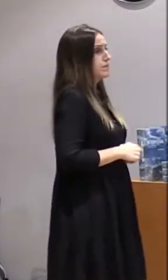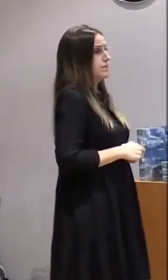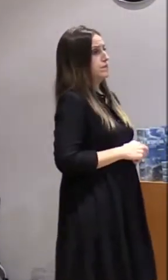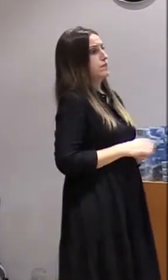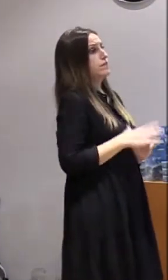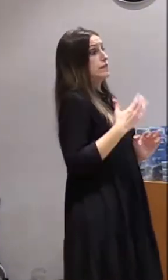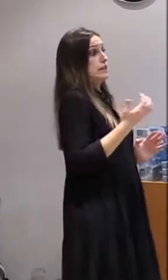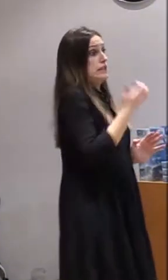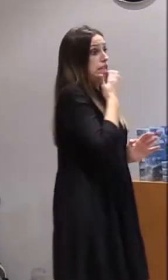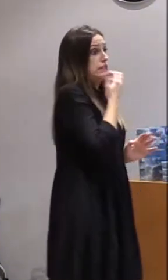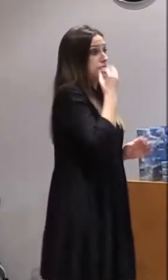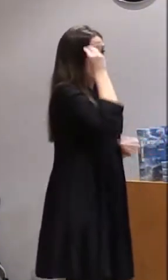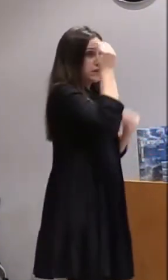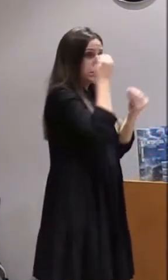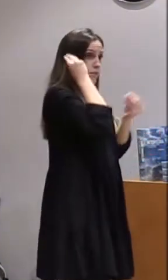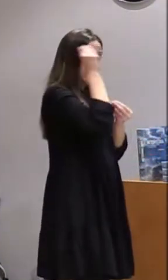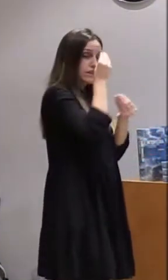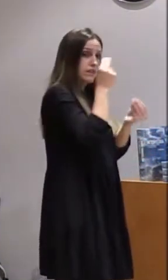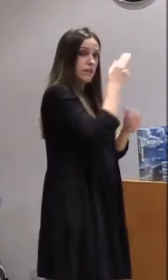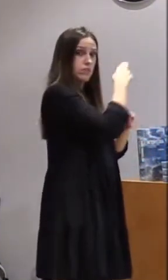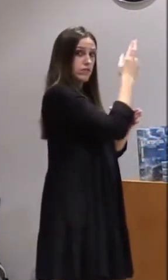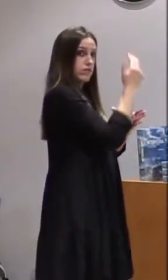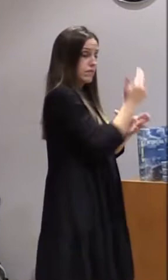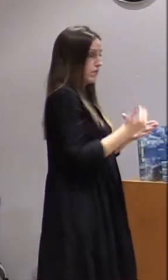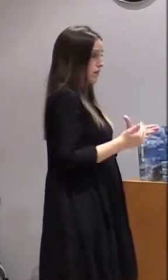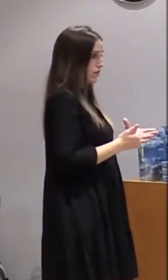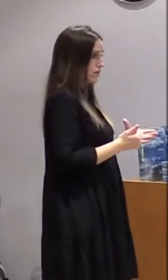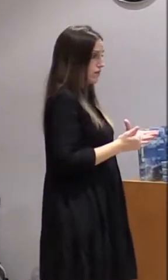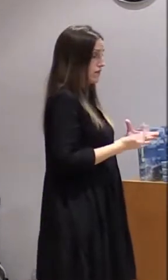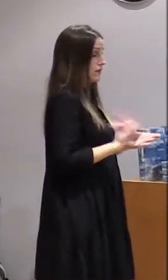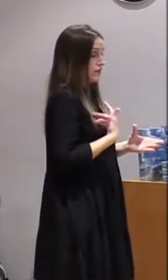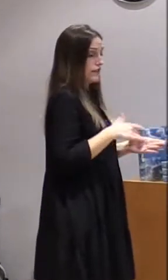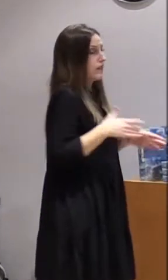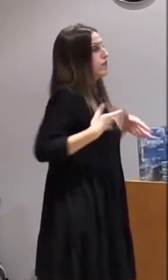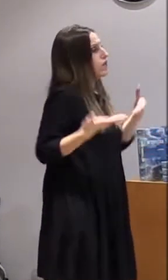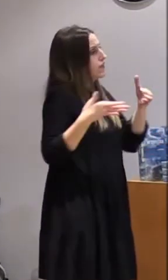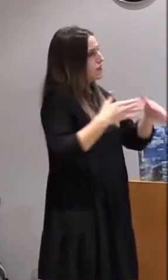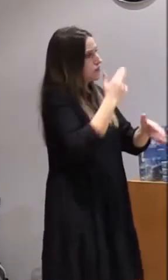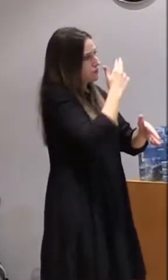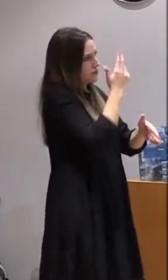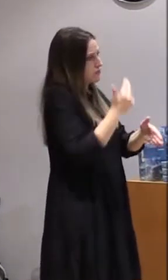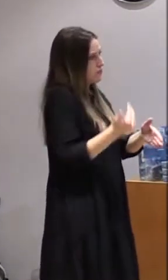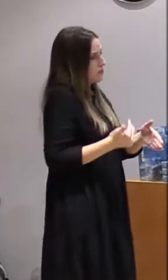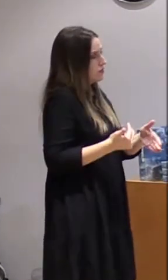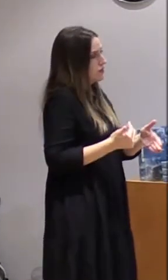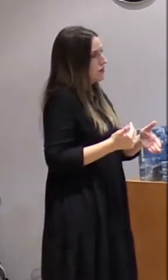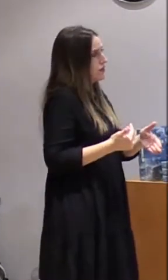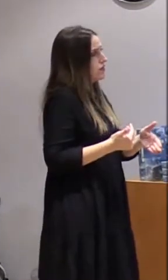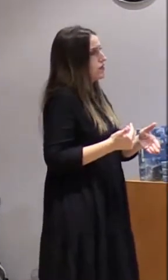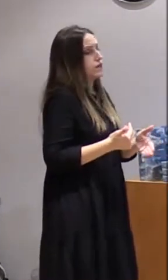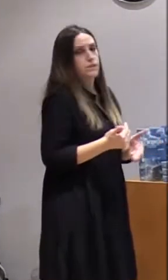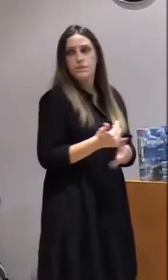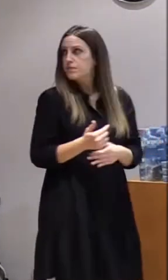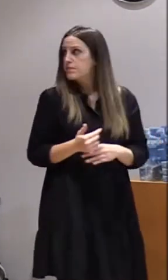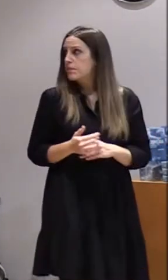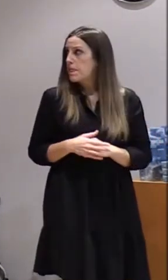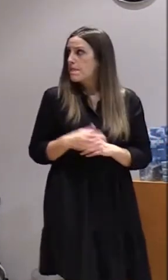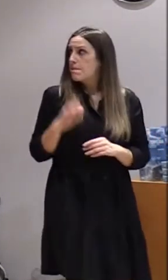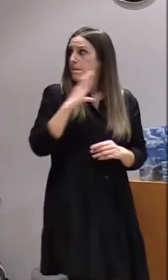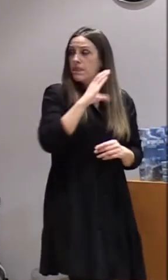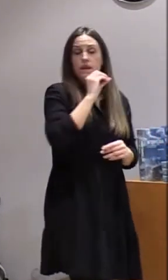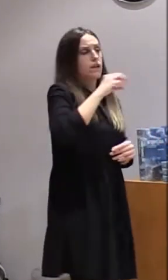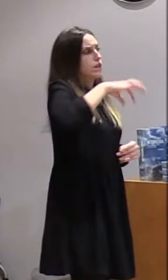Y si pensamos en pintores, y ya vamos a centrar la charla a pintura, Constable, pintor